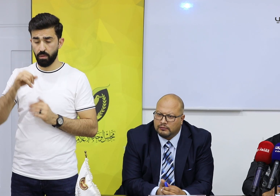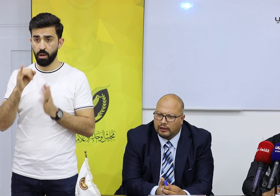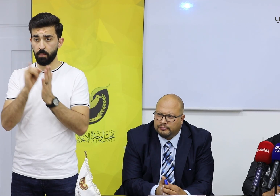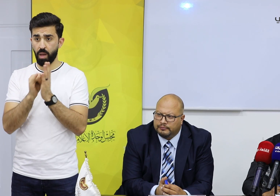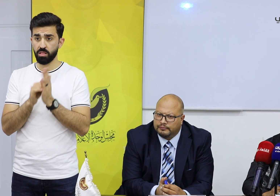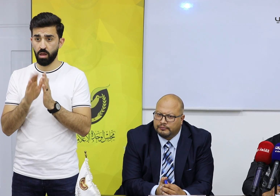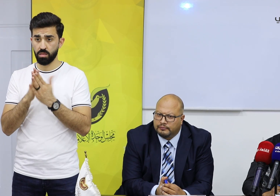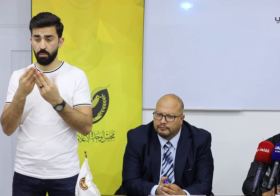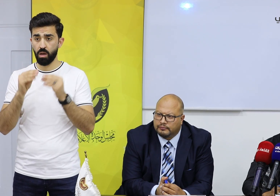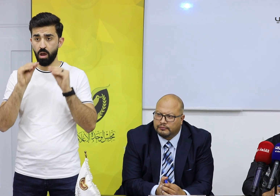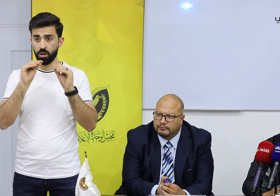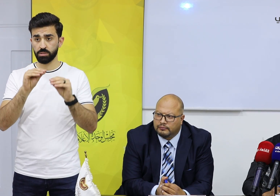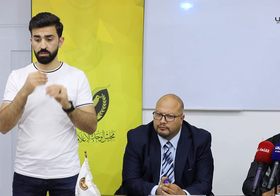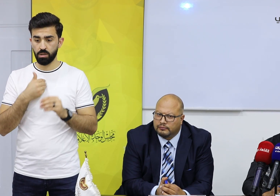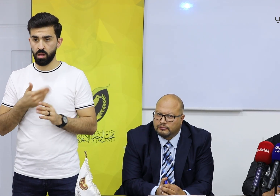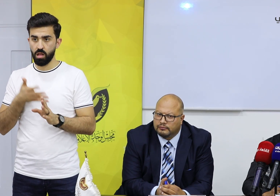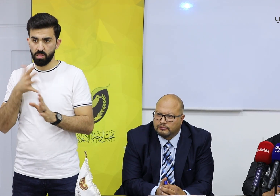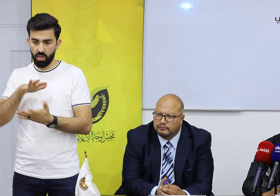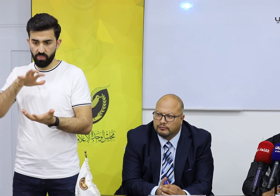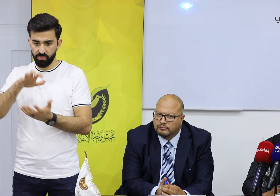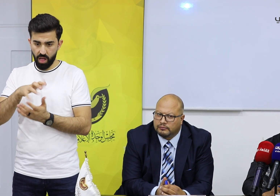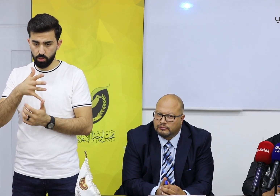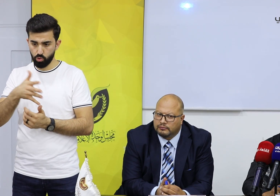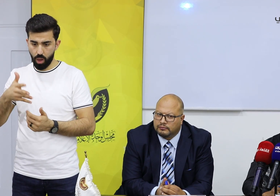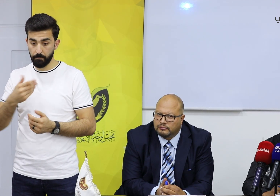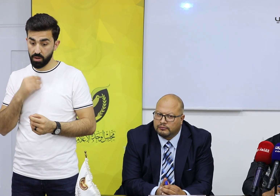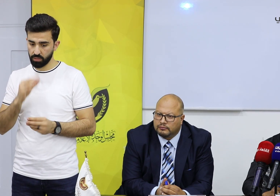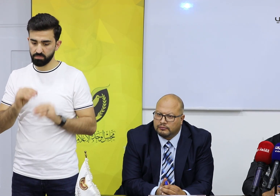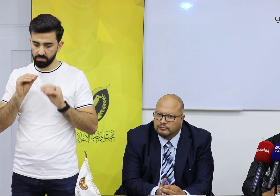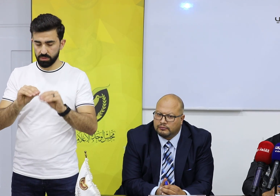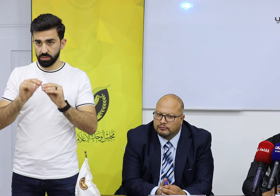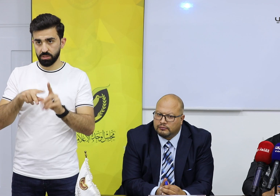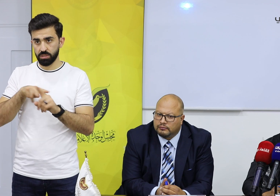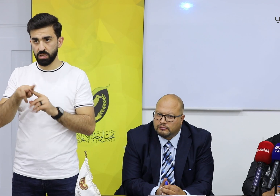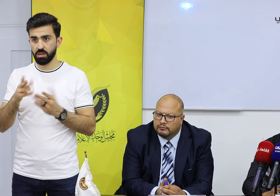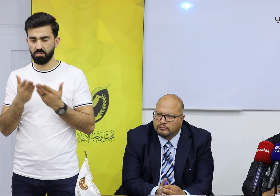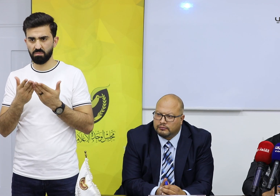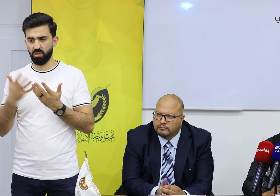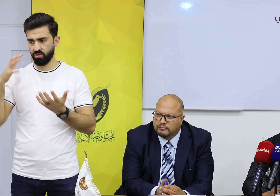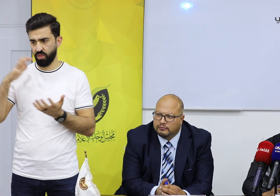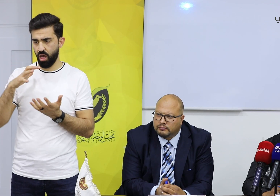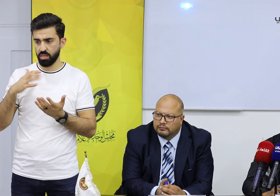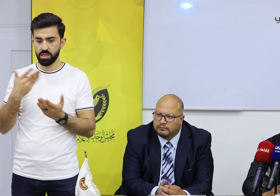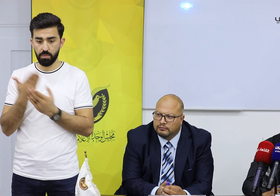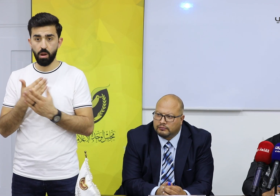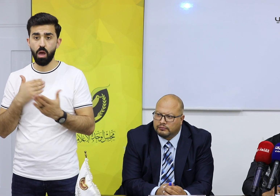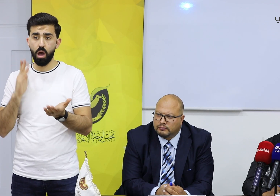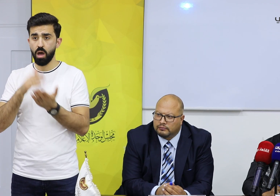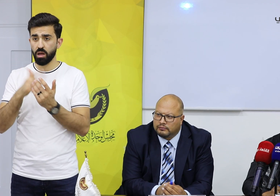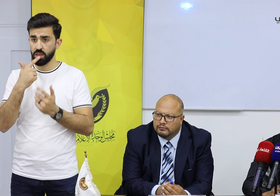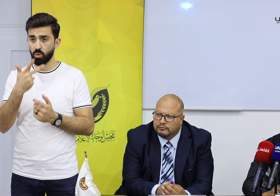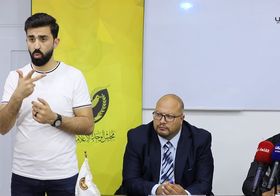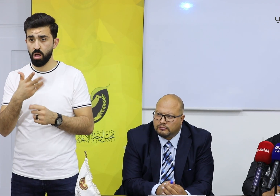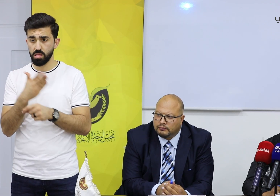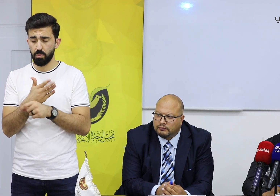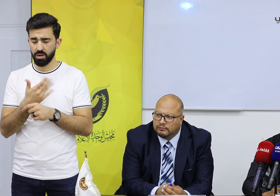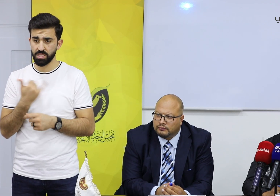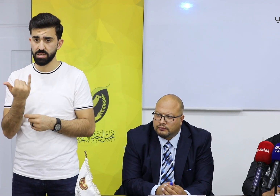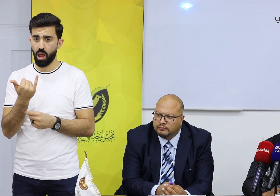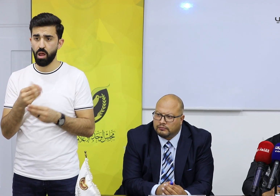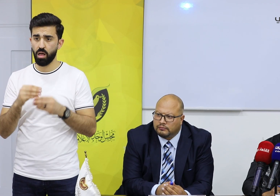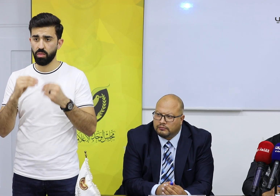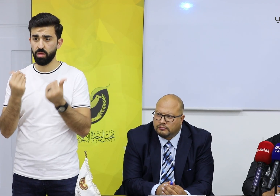المواد. بدل ما انا اضغطهم كثير كثير اضغطهم واعطيهم حتى هم يجتازوا الترسل فبكون هو اصلا